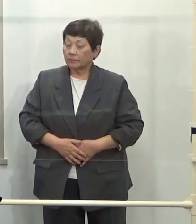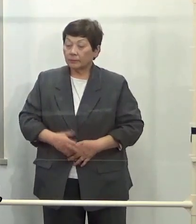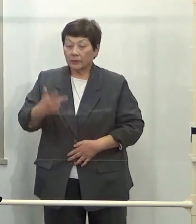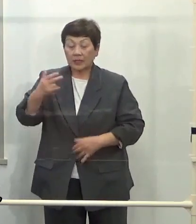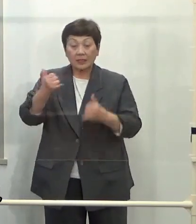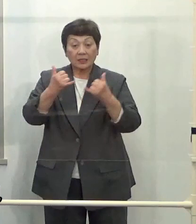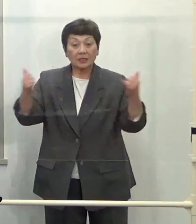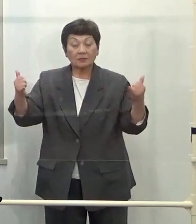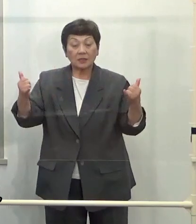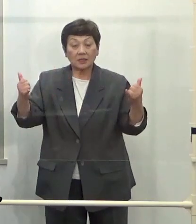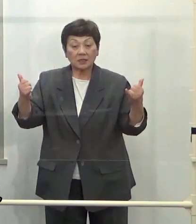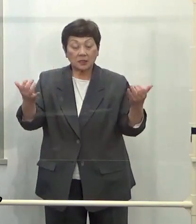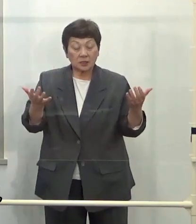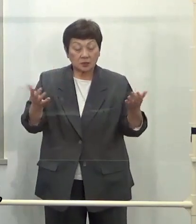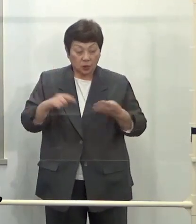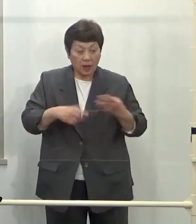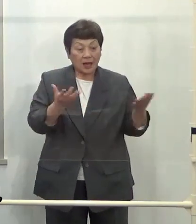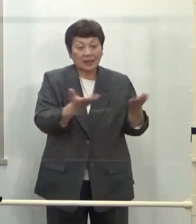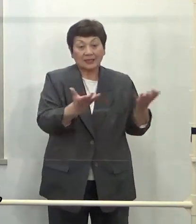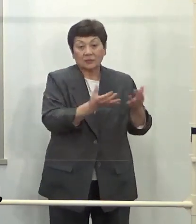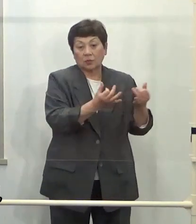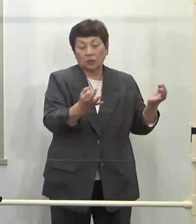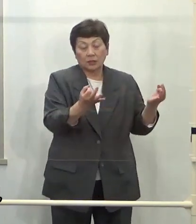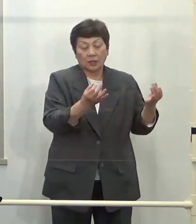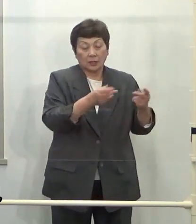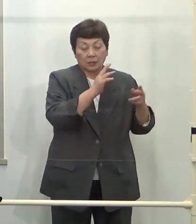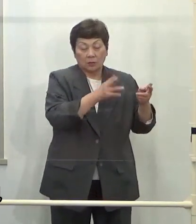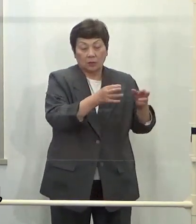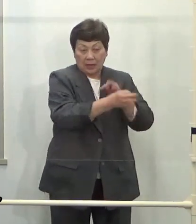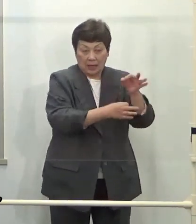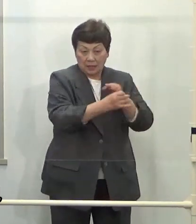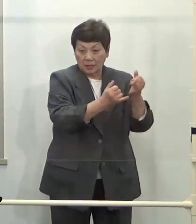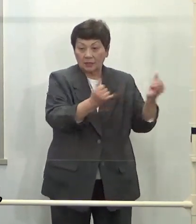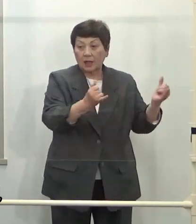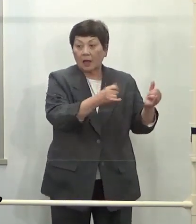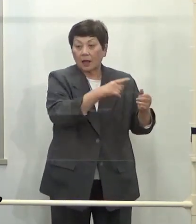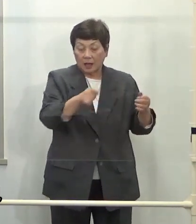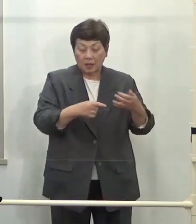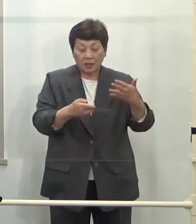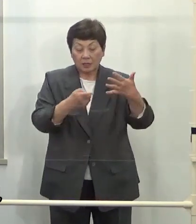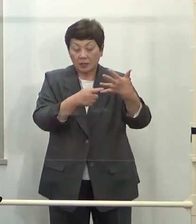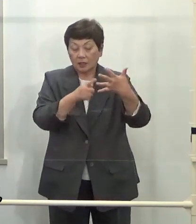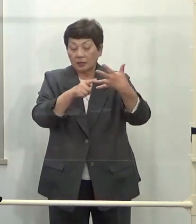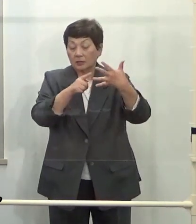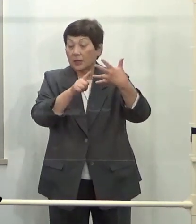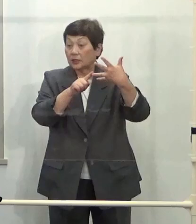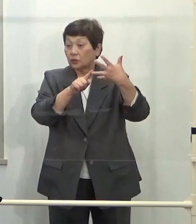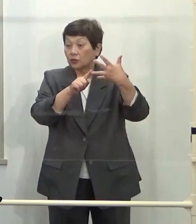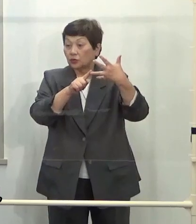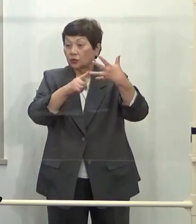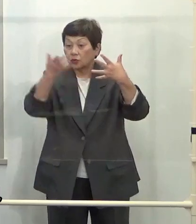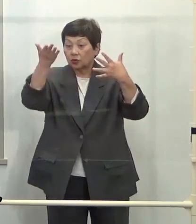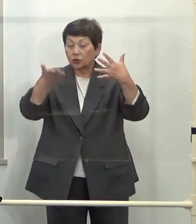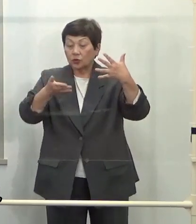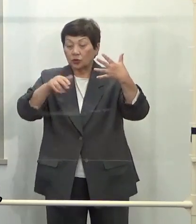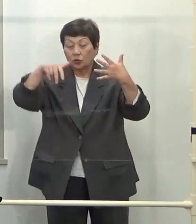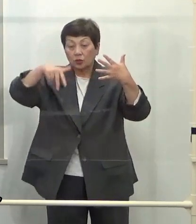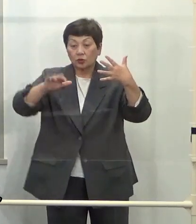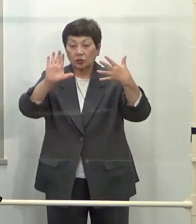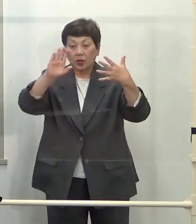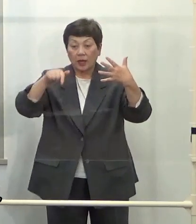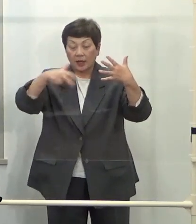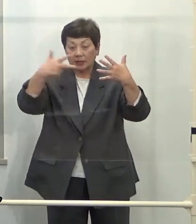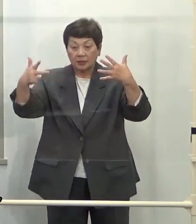市民事業者のご理解とご協力によってですね、ステージ2までこの落ち着い